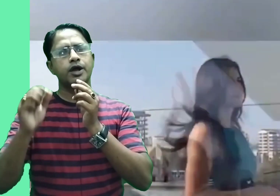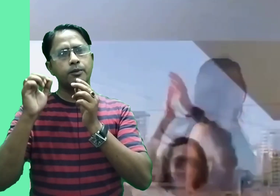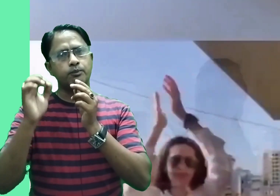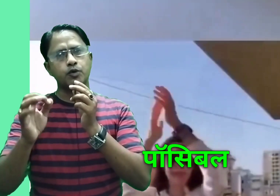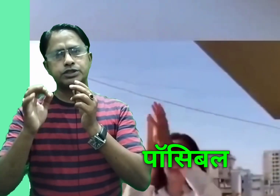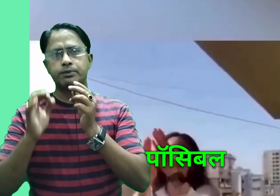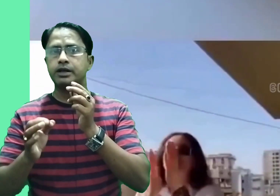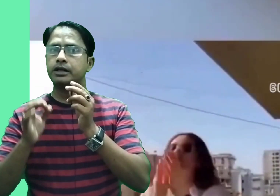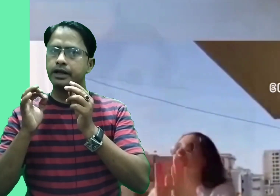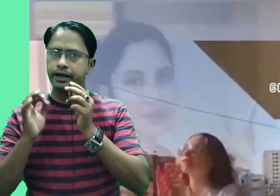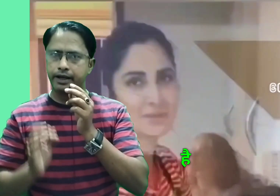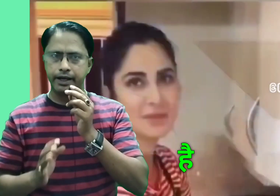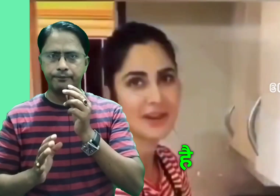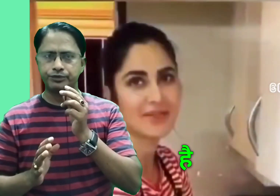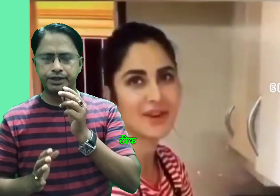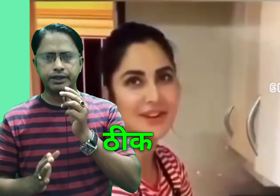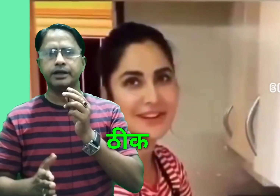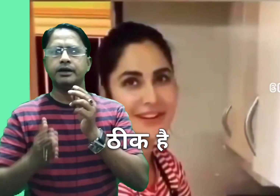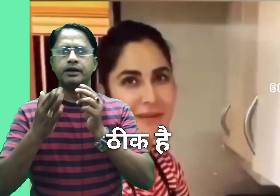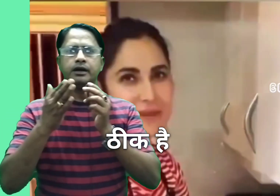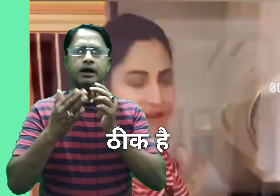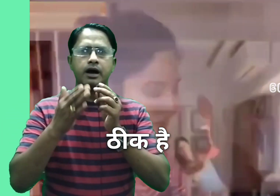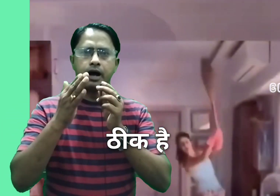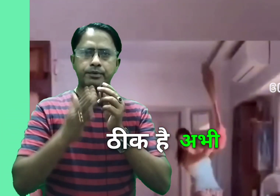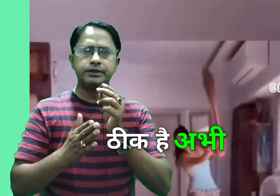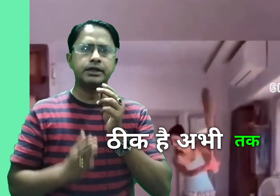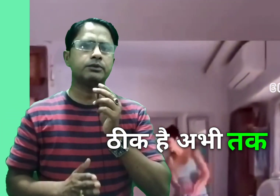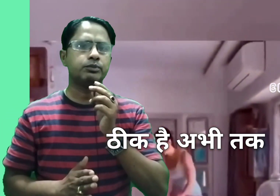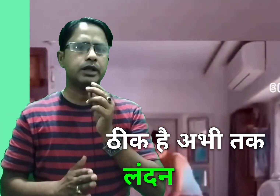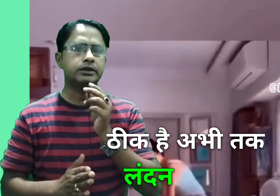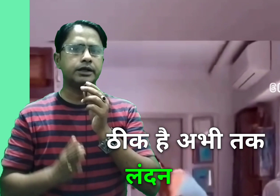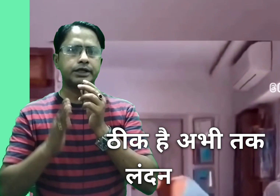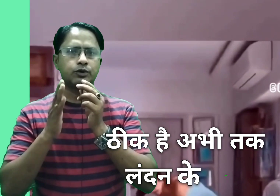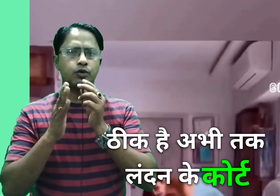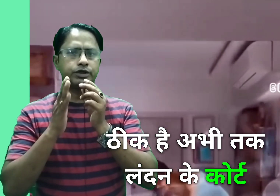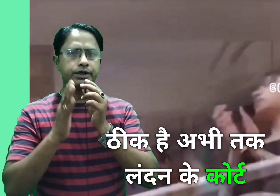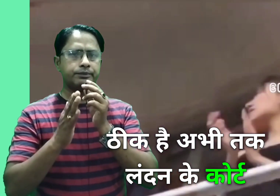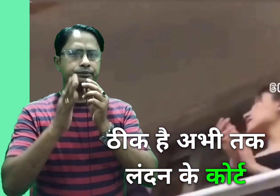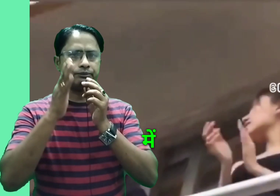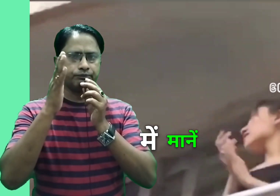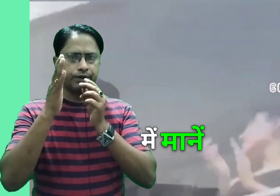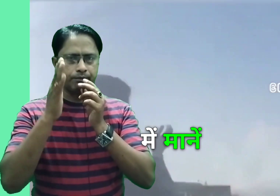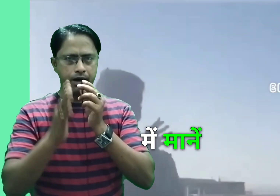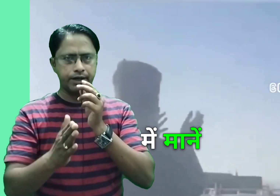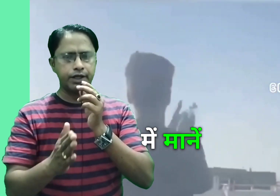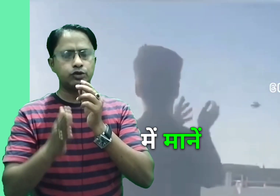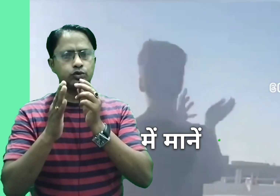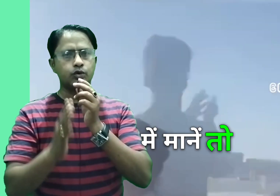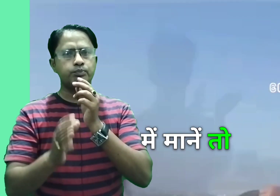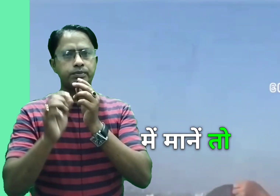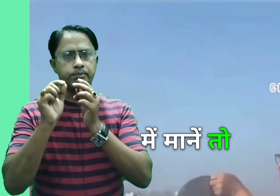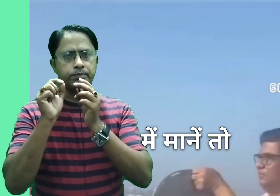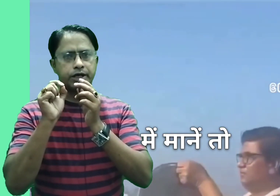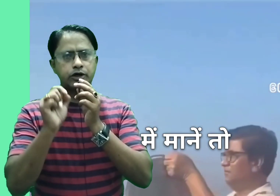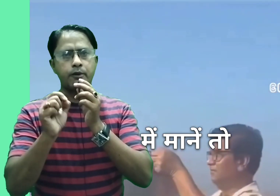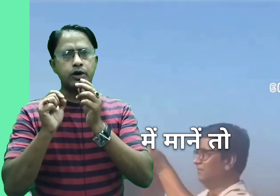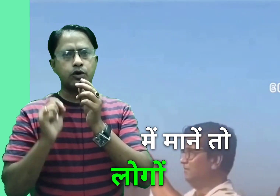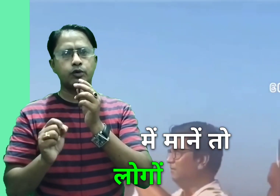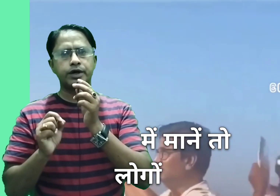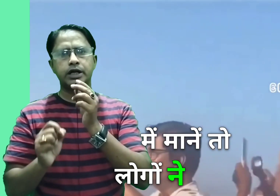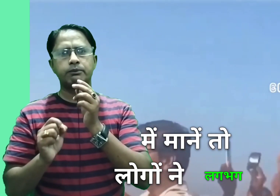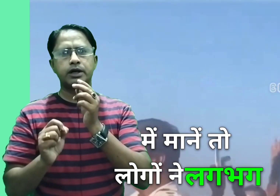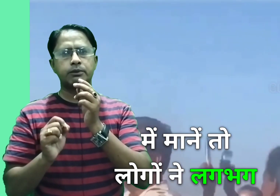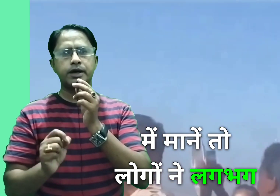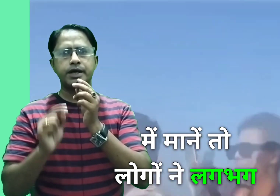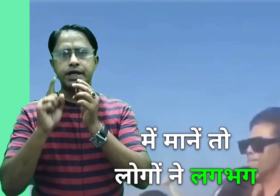सिंड्रोम पॉसिबल है। ठीक है, अभी तक लंदन के कोर्ट की में माने तो 51